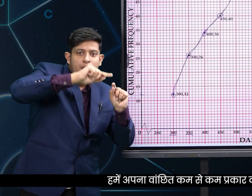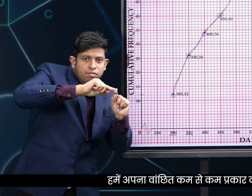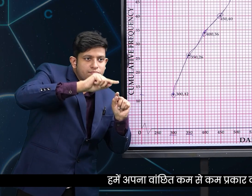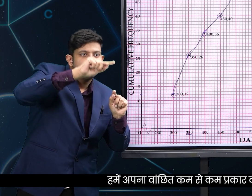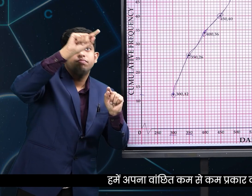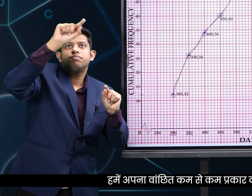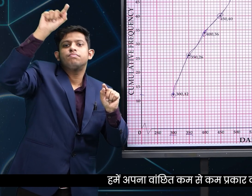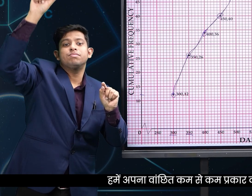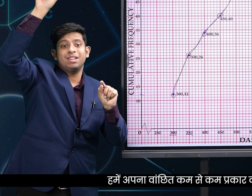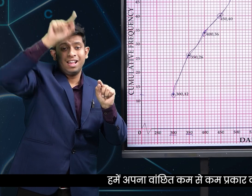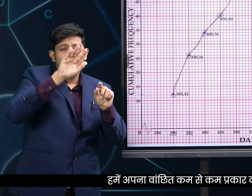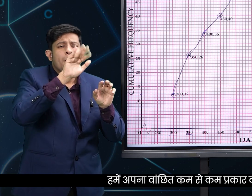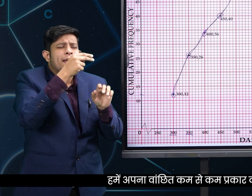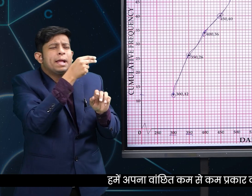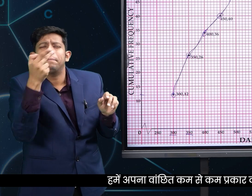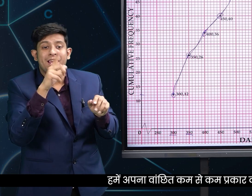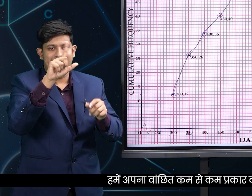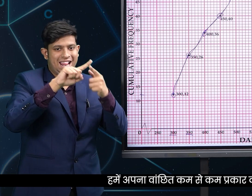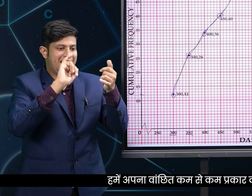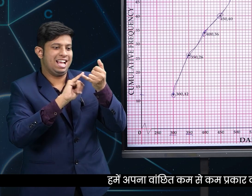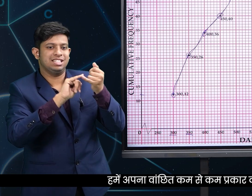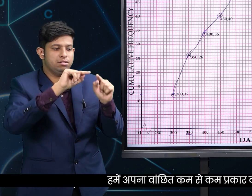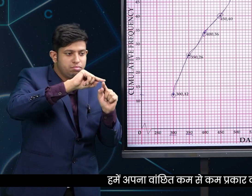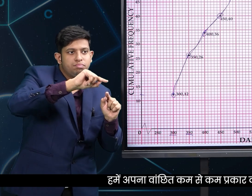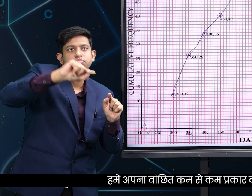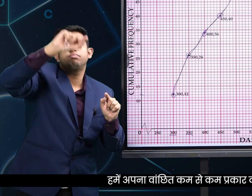हमें अपना वांछित कम से कम प्रकार का त्वरण प्राप्त होता है।